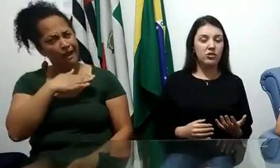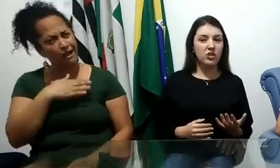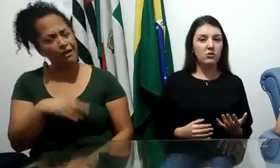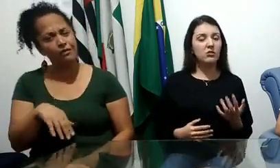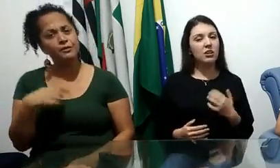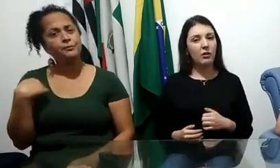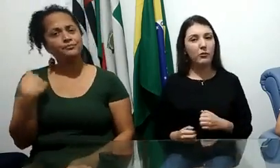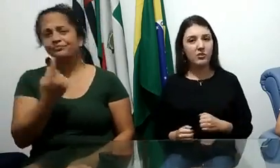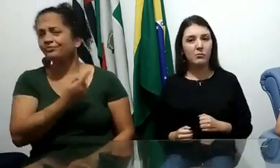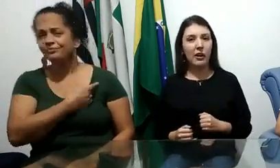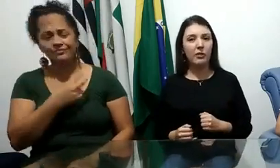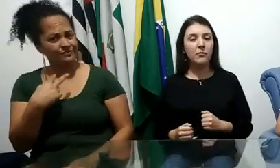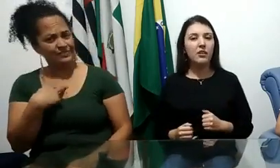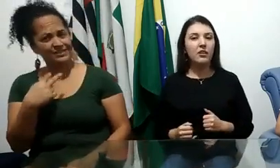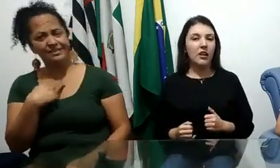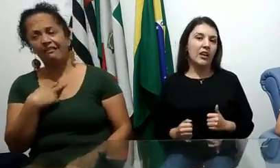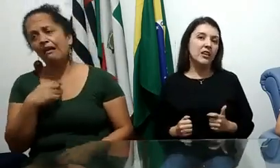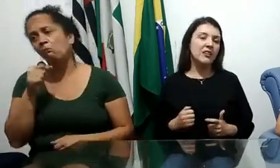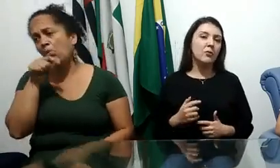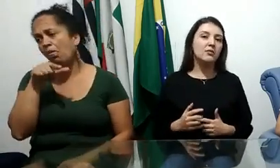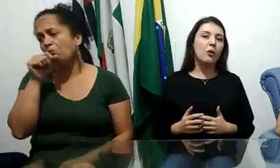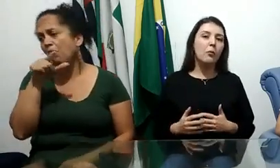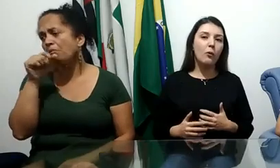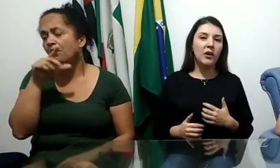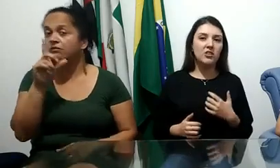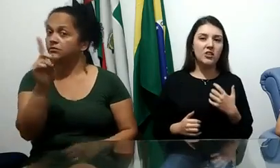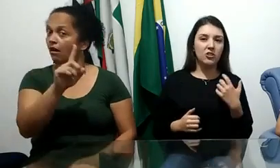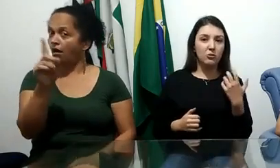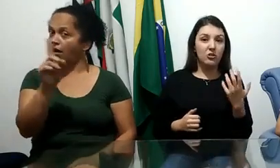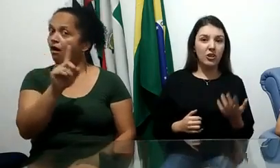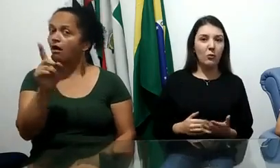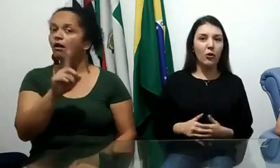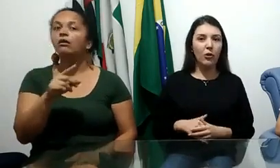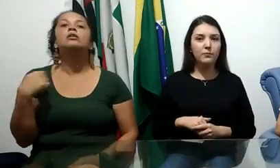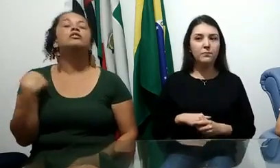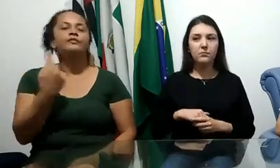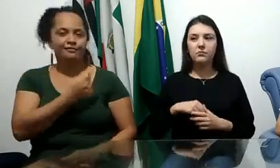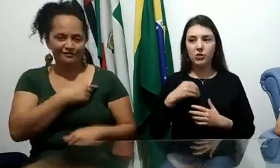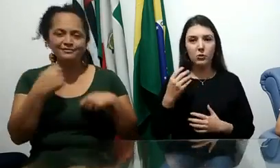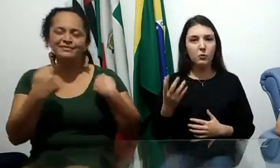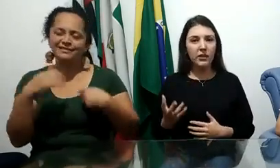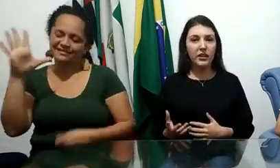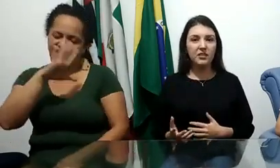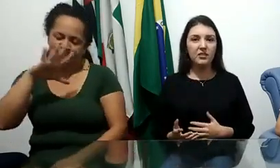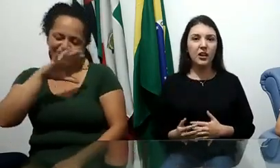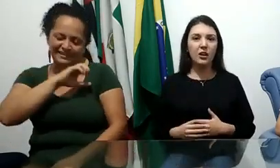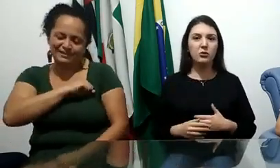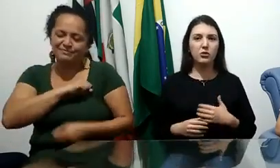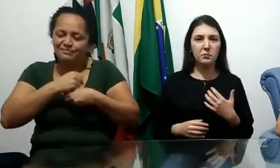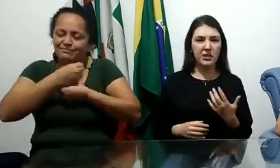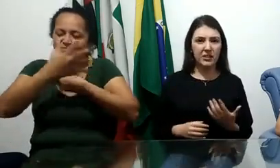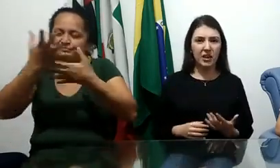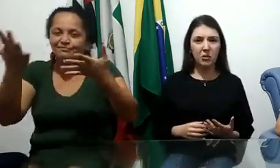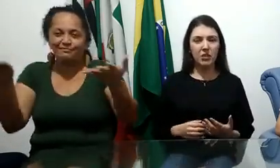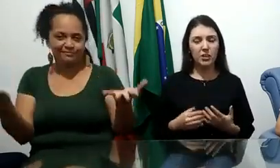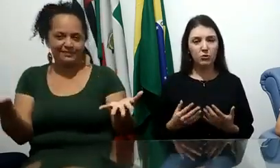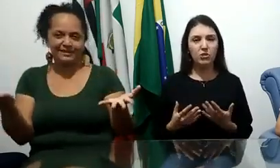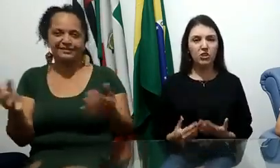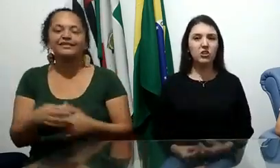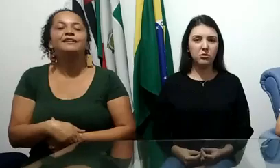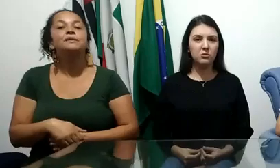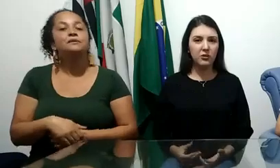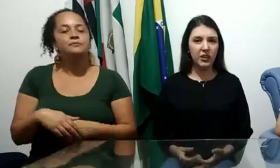pessoa de Jesus e não aproximar. Aí quem sabe mostrar um pouco mais de atitude de amor, de compreensão, de perdão, que é